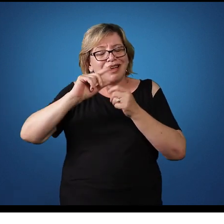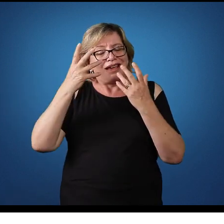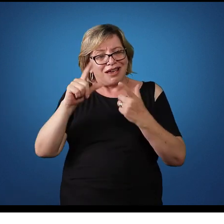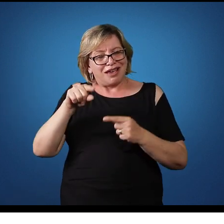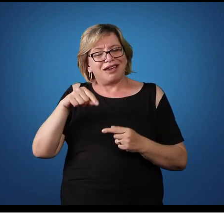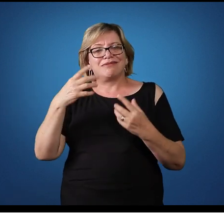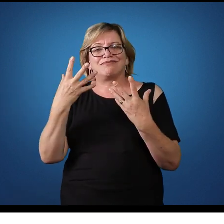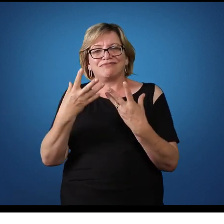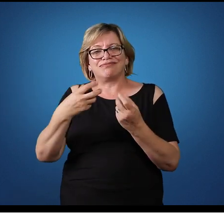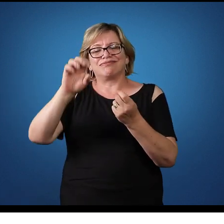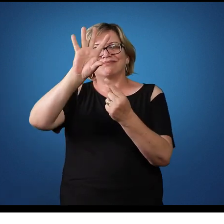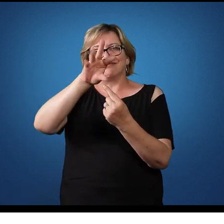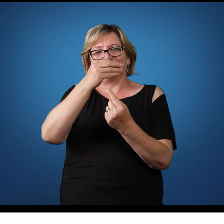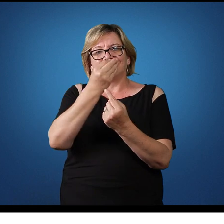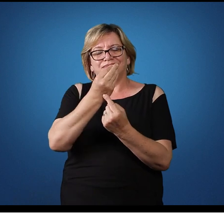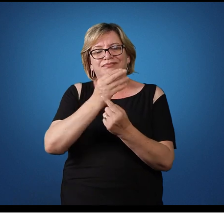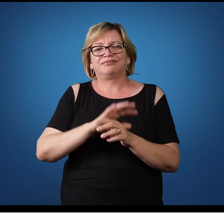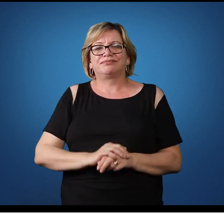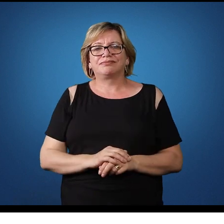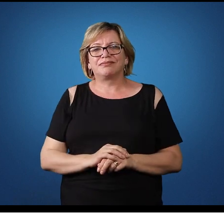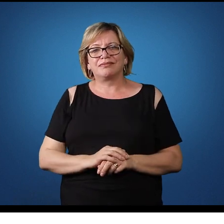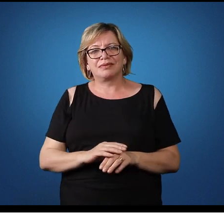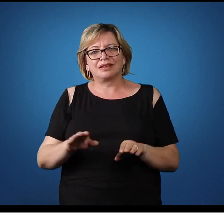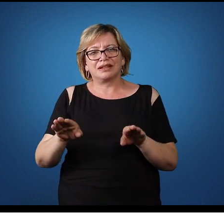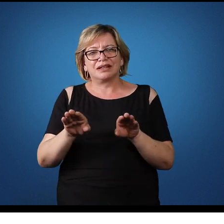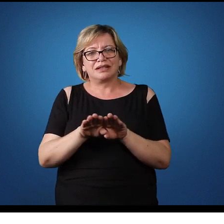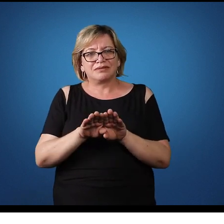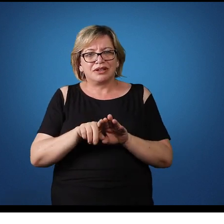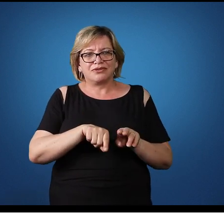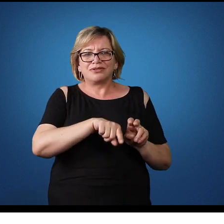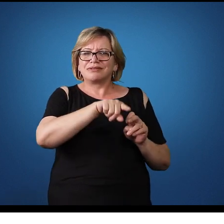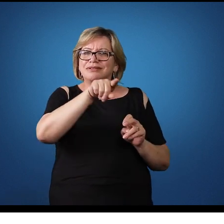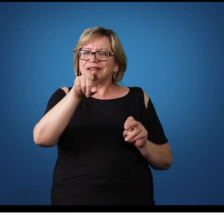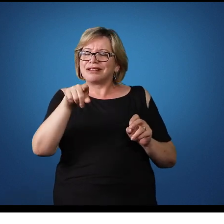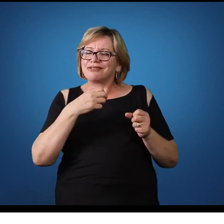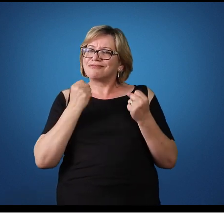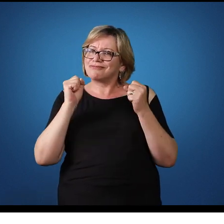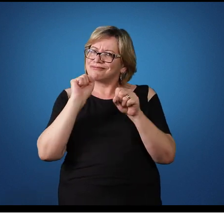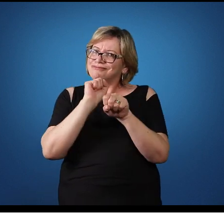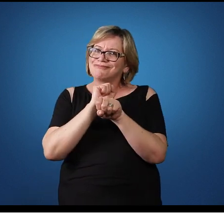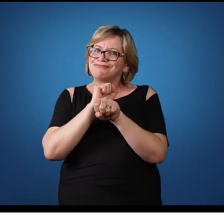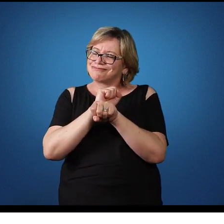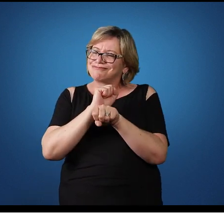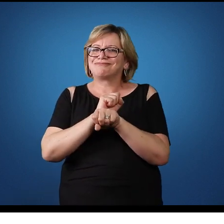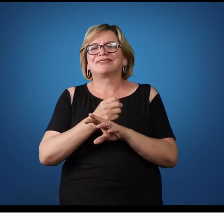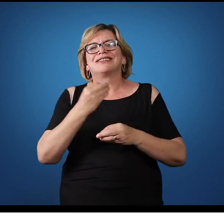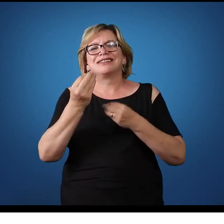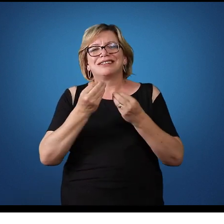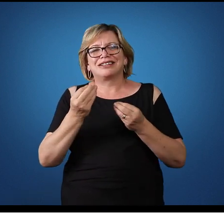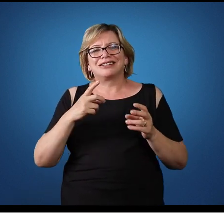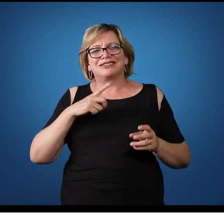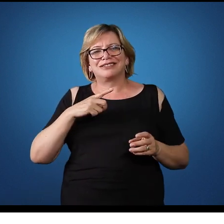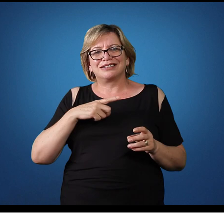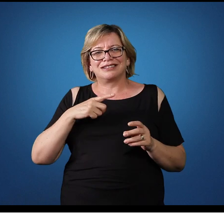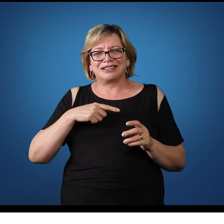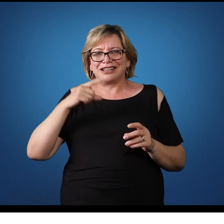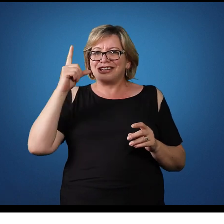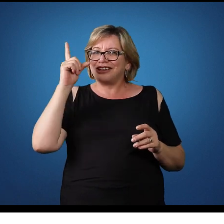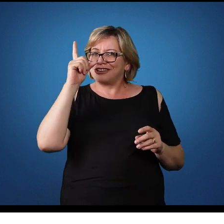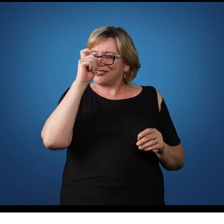considerada arte. Bom, como você deve estar esperando, também há problemas ou dificuldades com esse tipo de